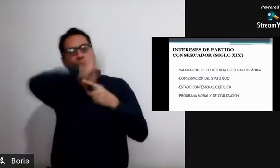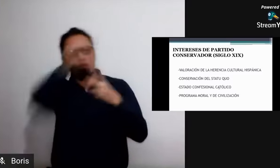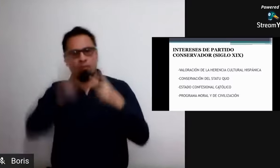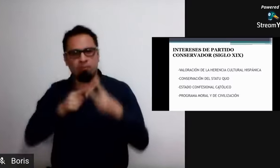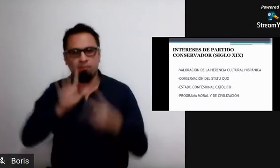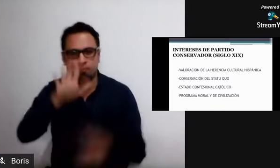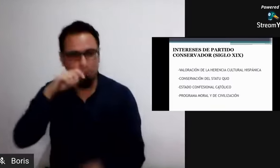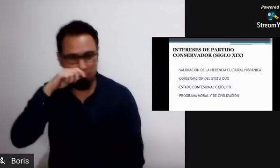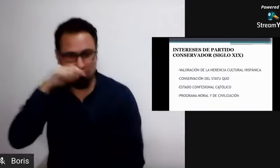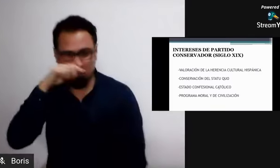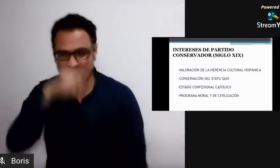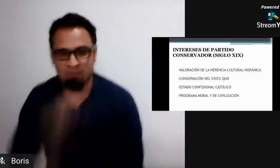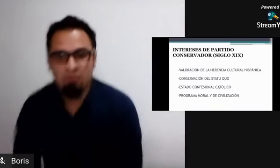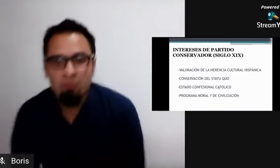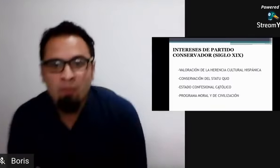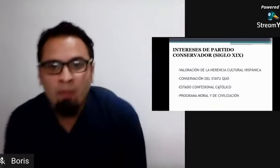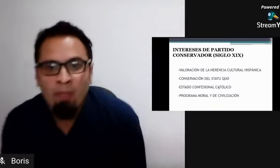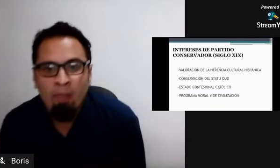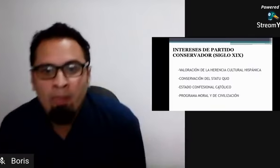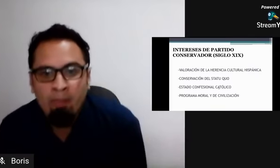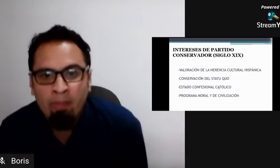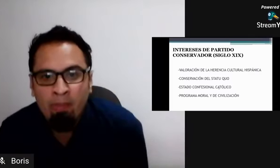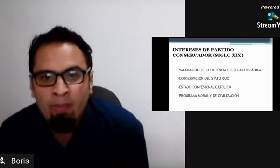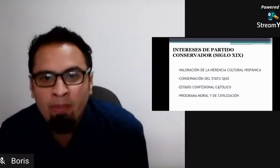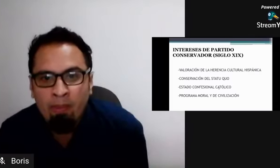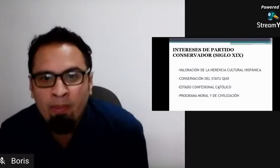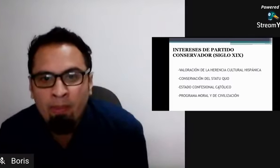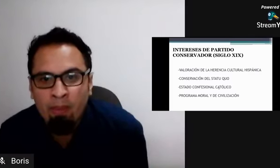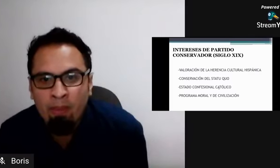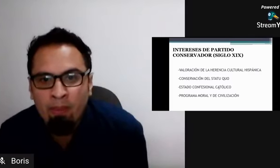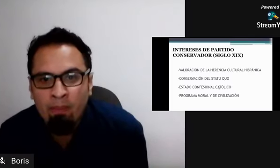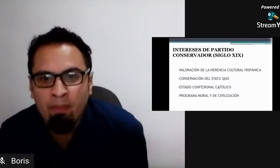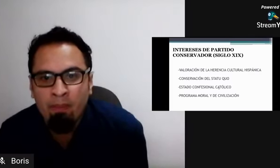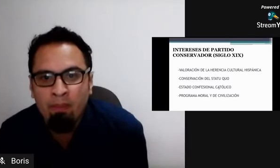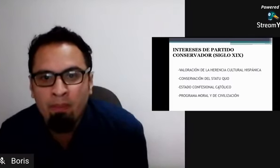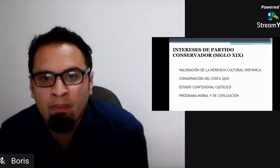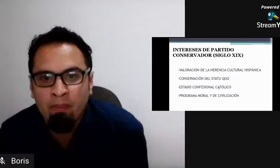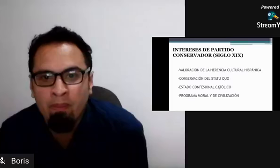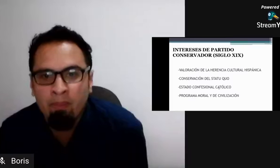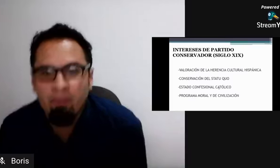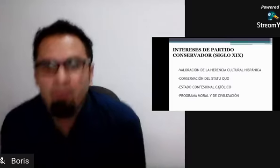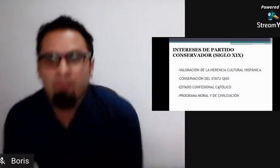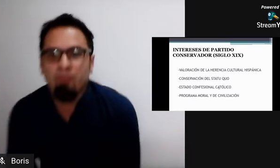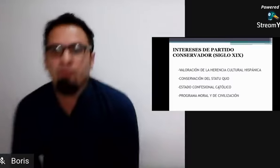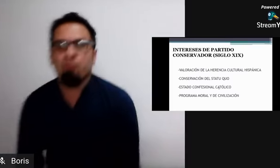la civilización en la cabeza de unos cuantos. Permítame, me acerco.